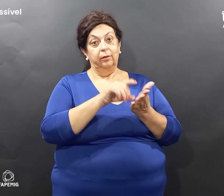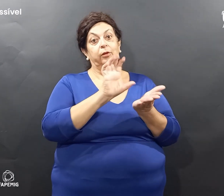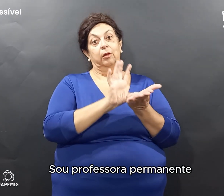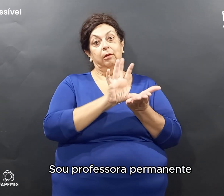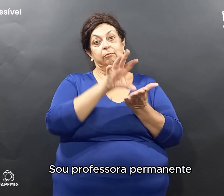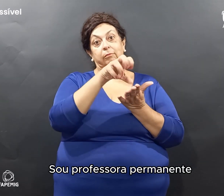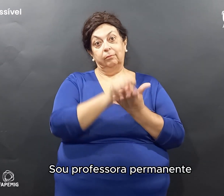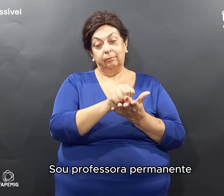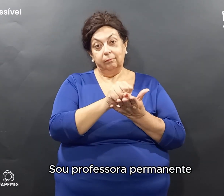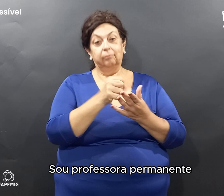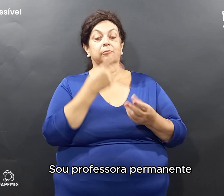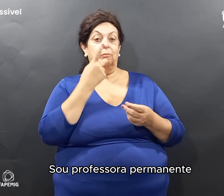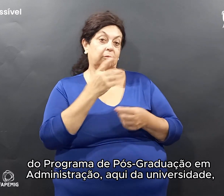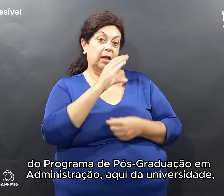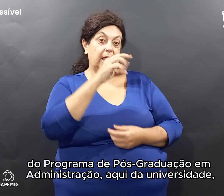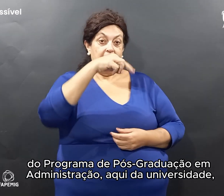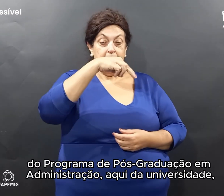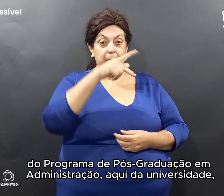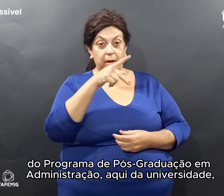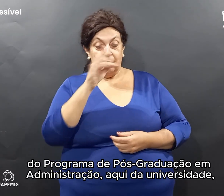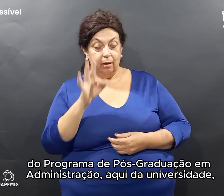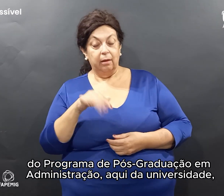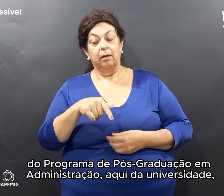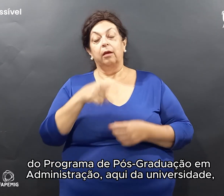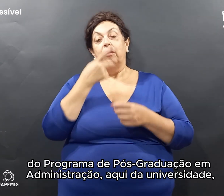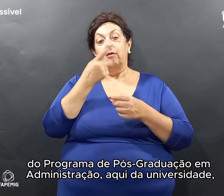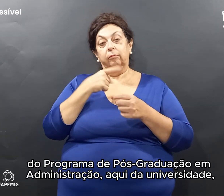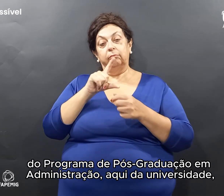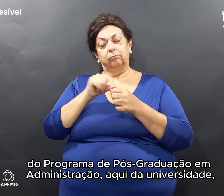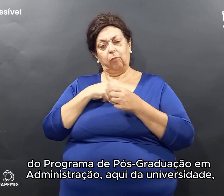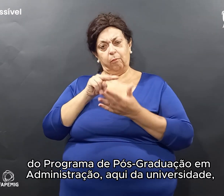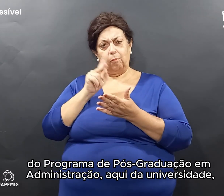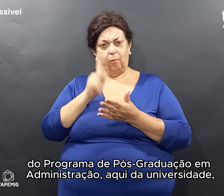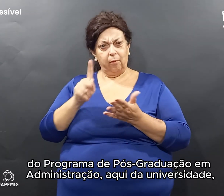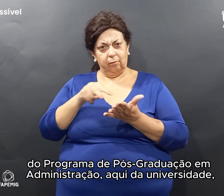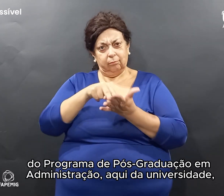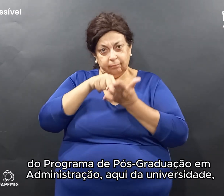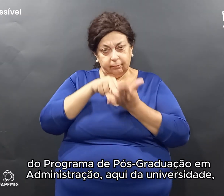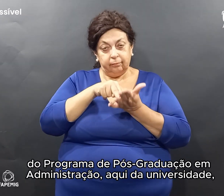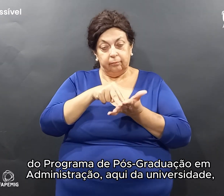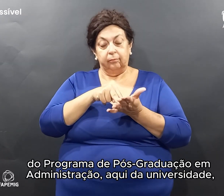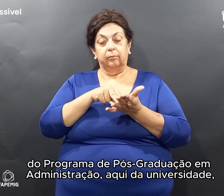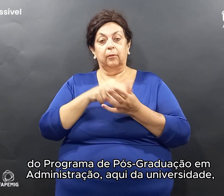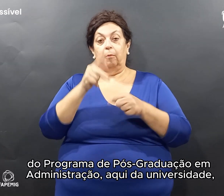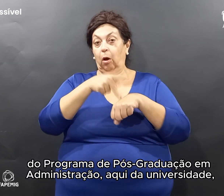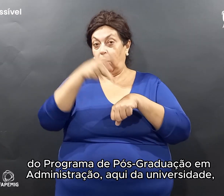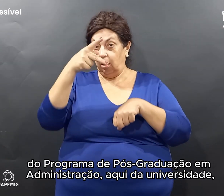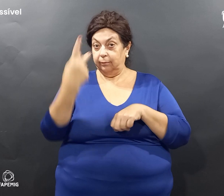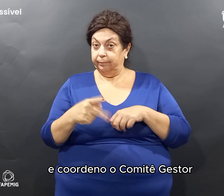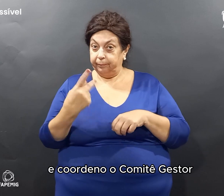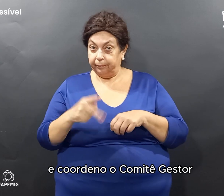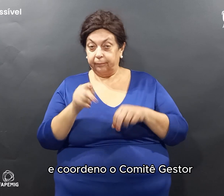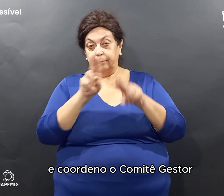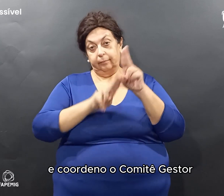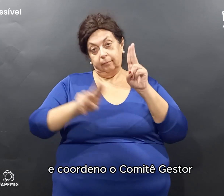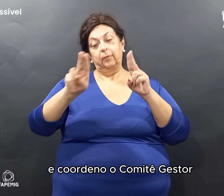Sou professora permanente do Programa de Pós-Graduação em Administração aqui da Universidade e coordeno o